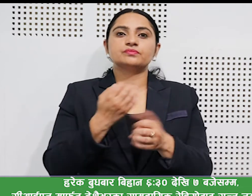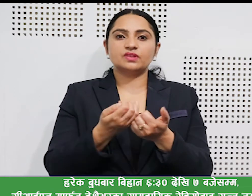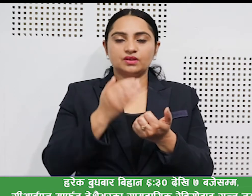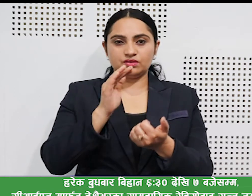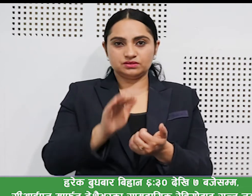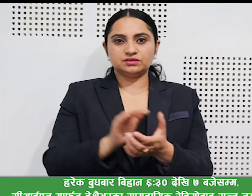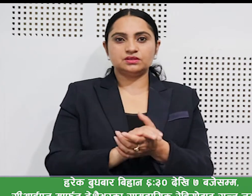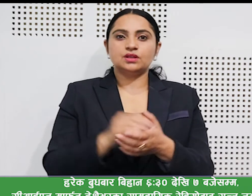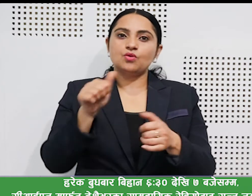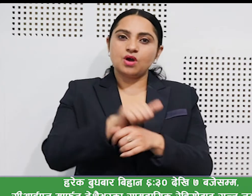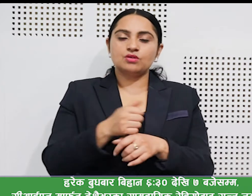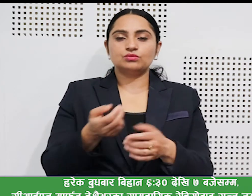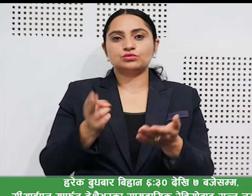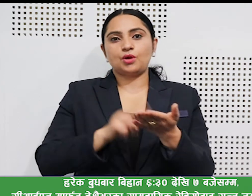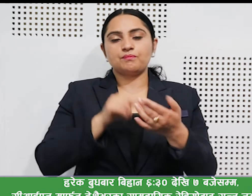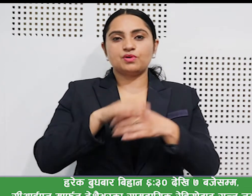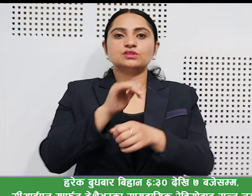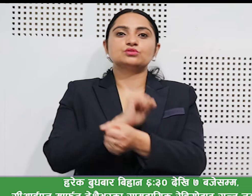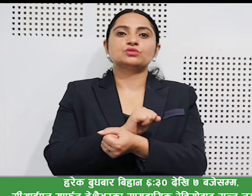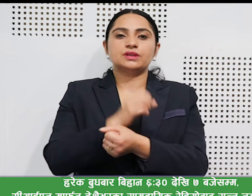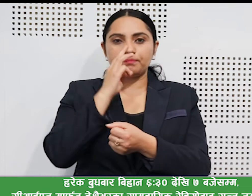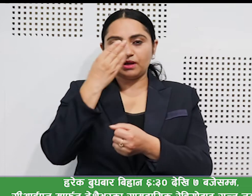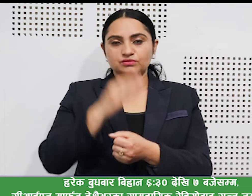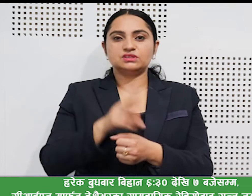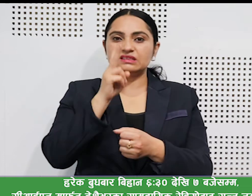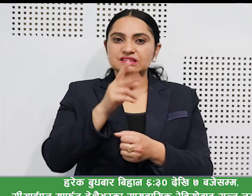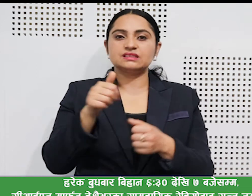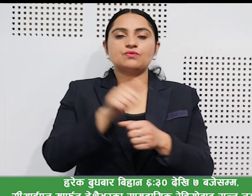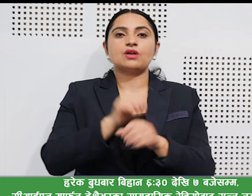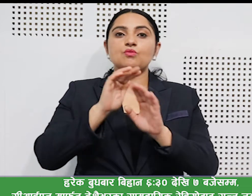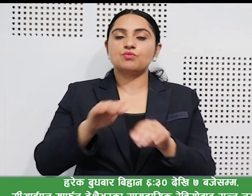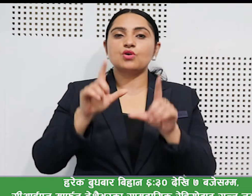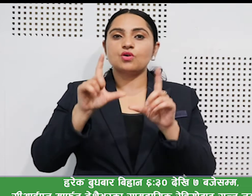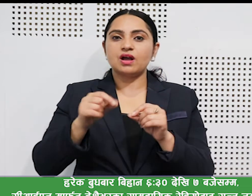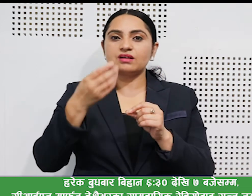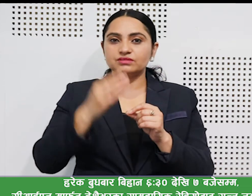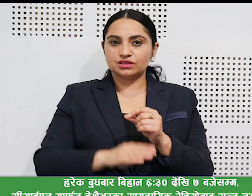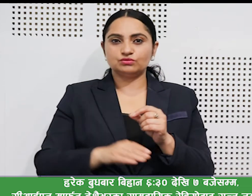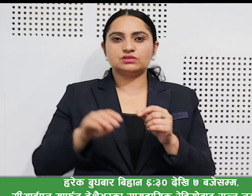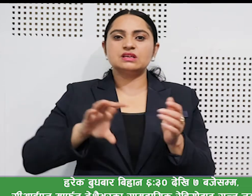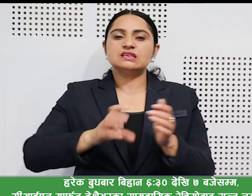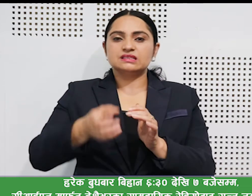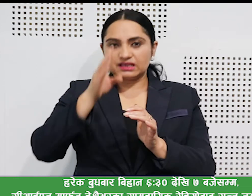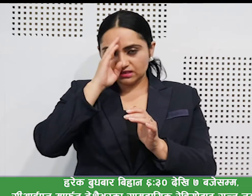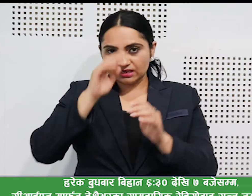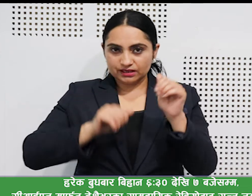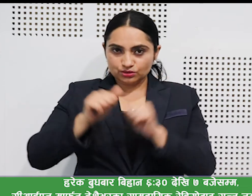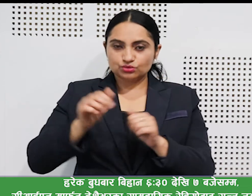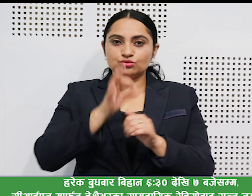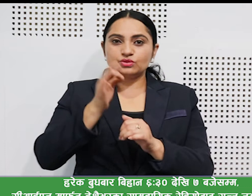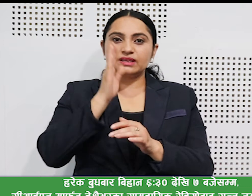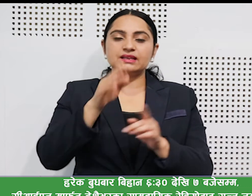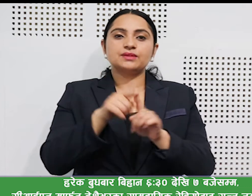चाहिँ जोखिममा पर्नु हुने उहाँहरूको जुन छुट्टै आवश्यकताहरू हुन्छ। त्यसकारणले स्थानीय सरकारले अथवा जुनसुकै निकायले